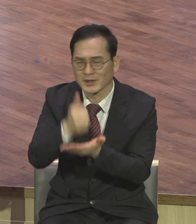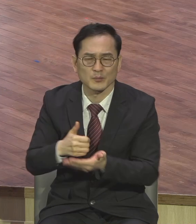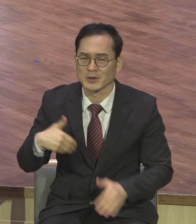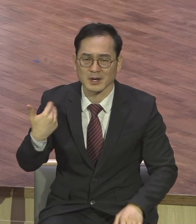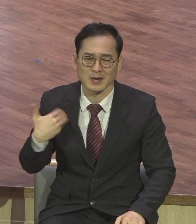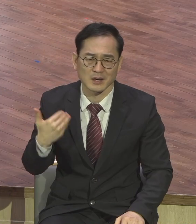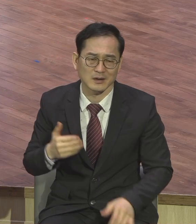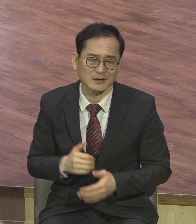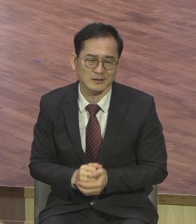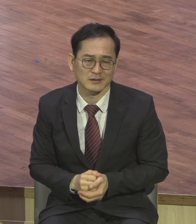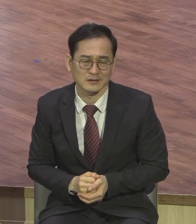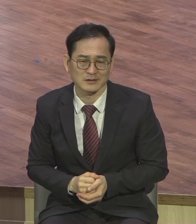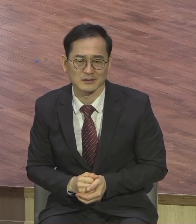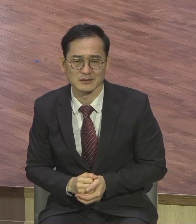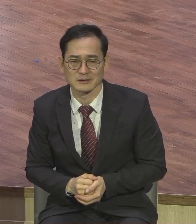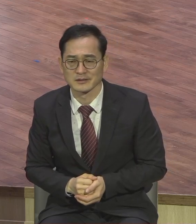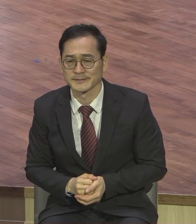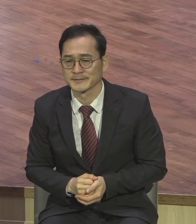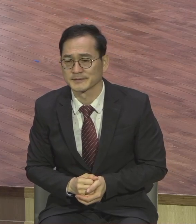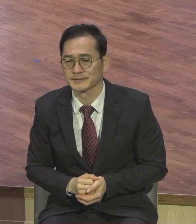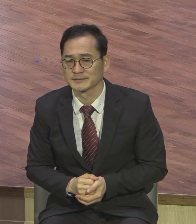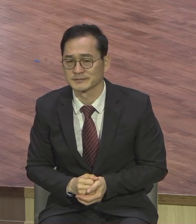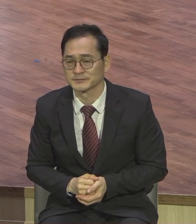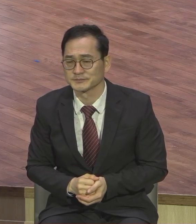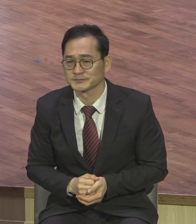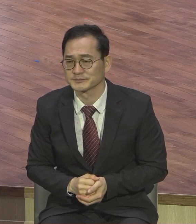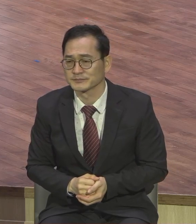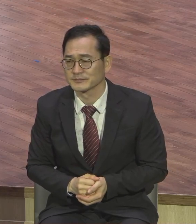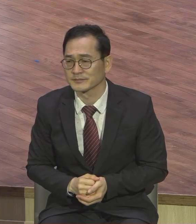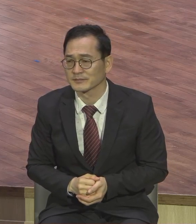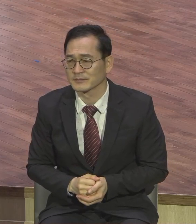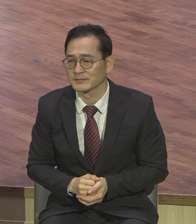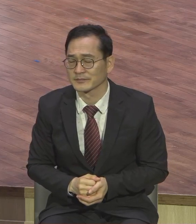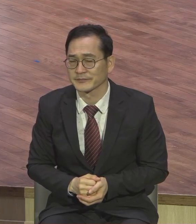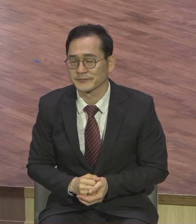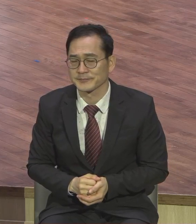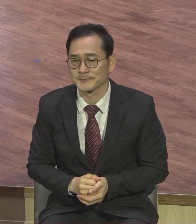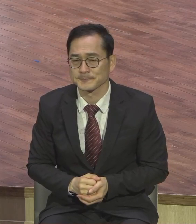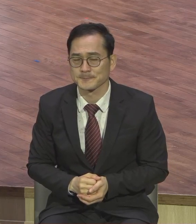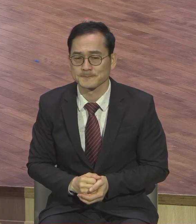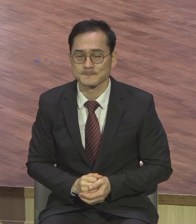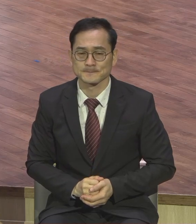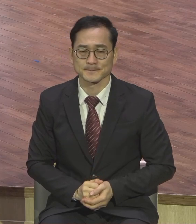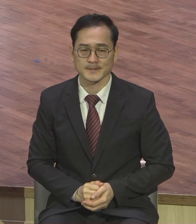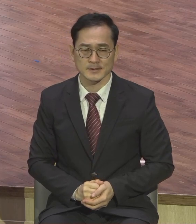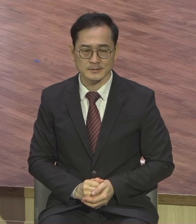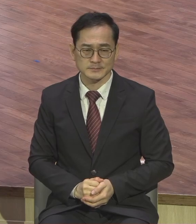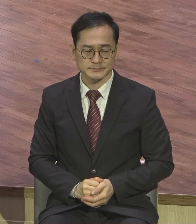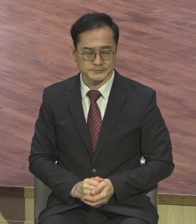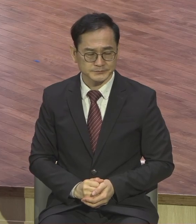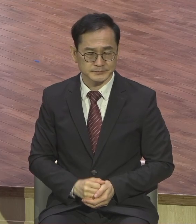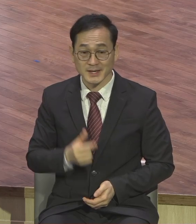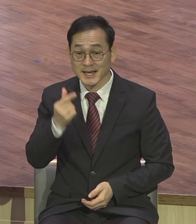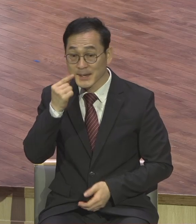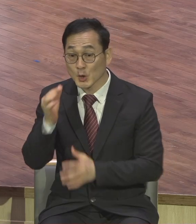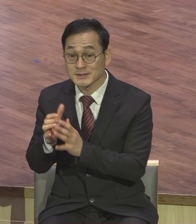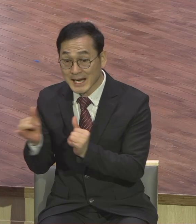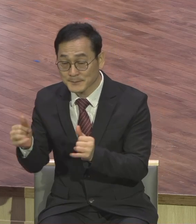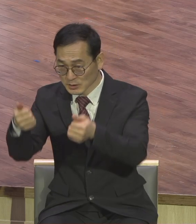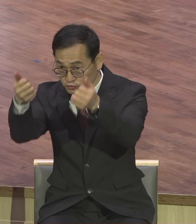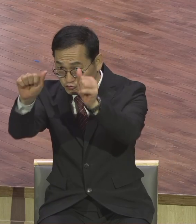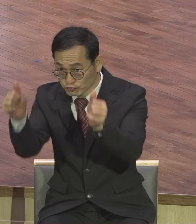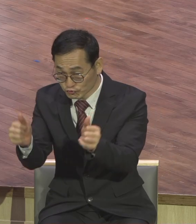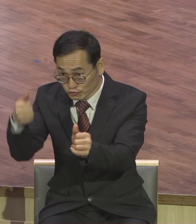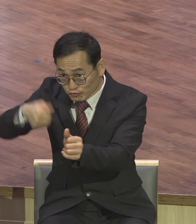왜? 율법을 몰라서. 모릅니다. 전주를 몰라요. 그래서 이래 일본 사람들을 보면요, 우상을 800만